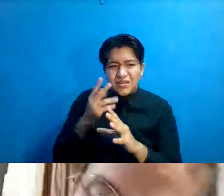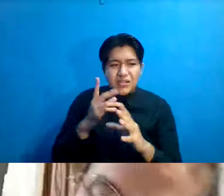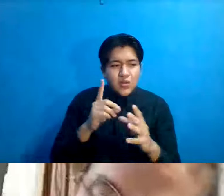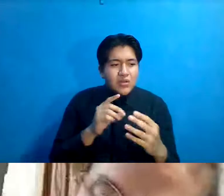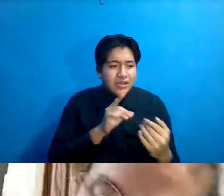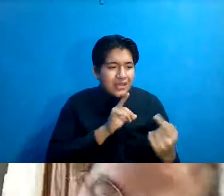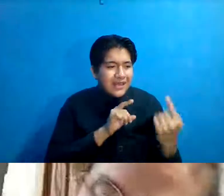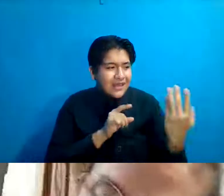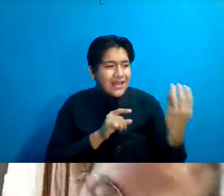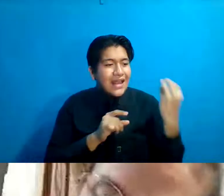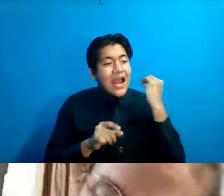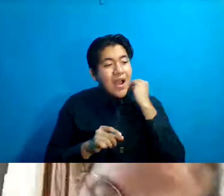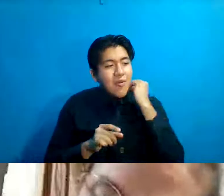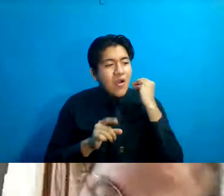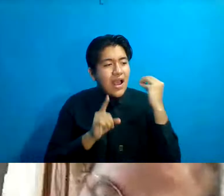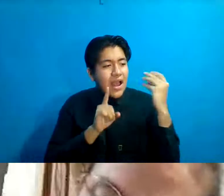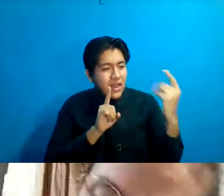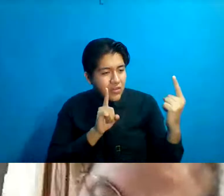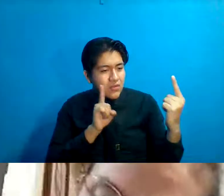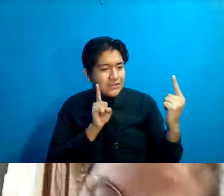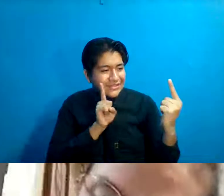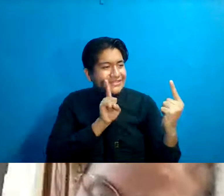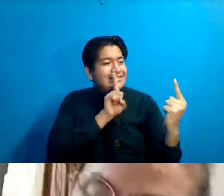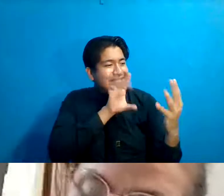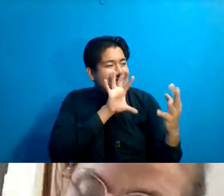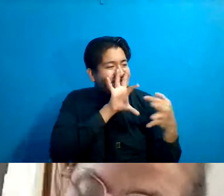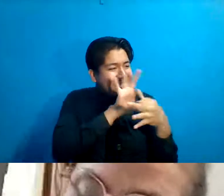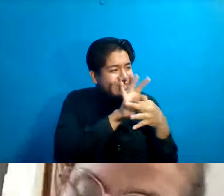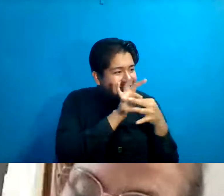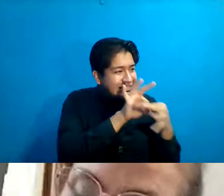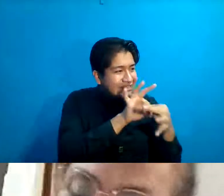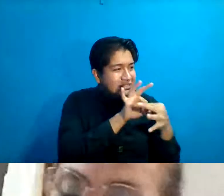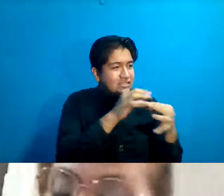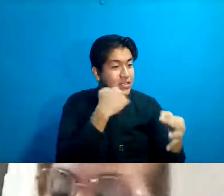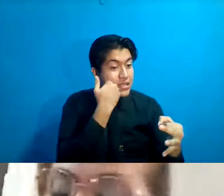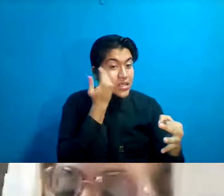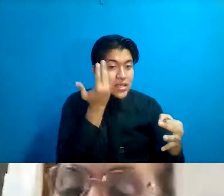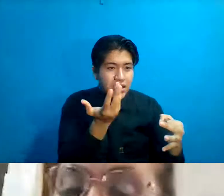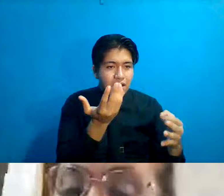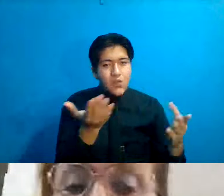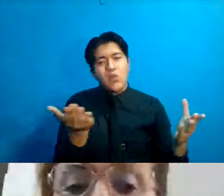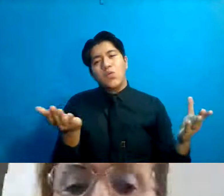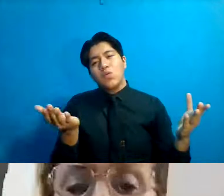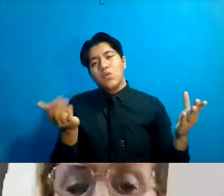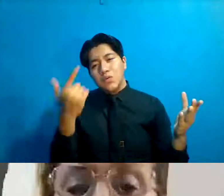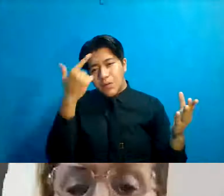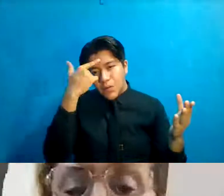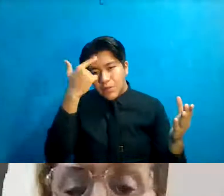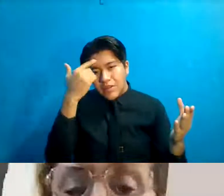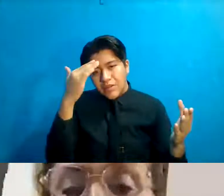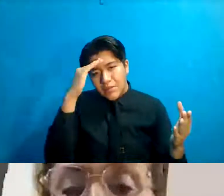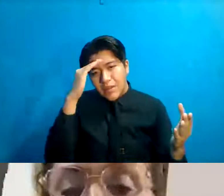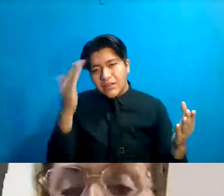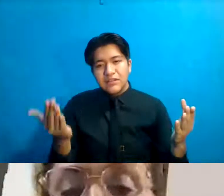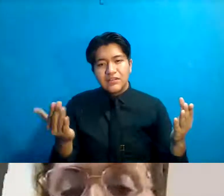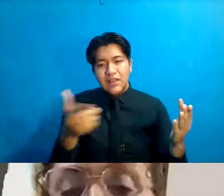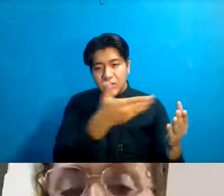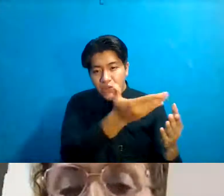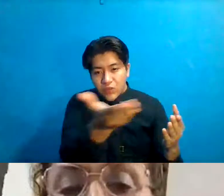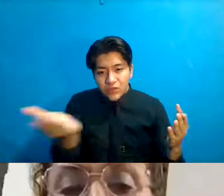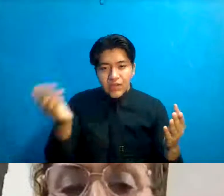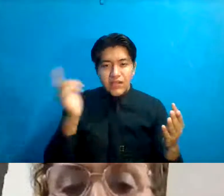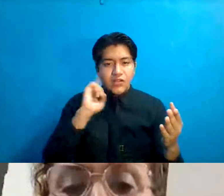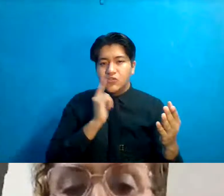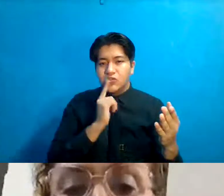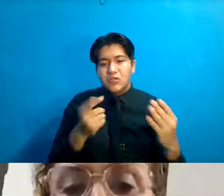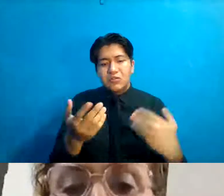cliente-abogado. Entonces, imagínense ustedes que pues, atender a personas sordas y que no entiendan nada.